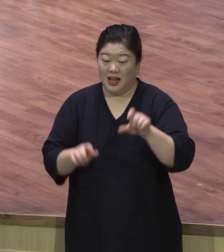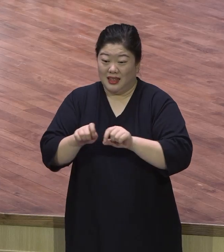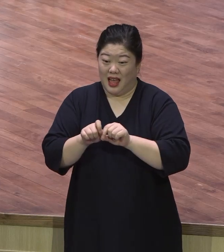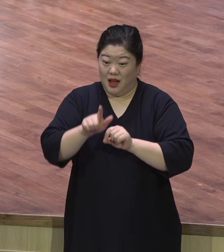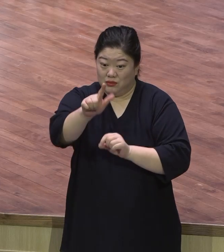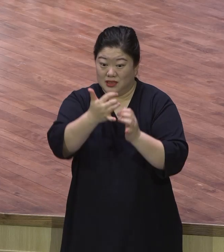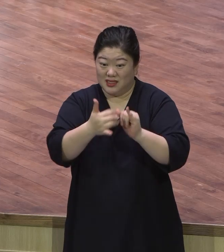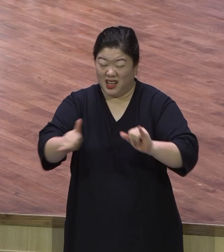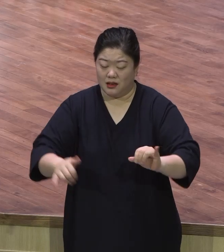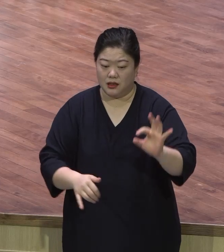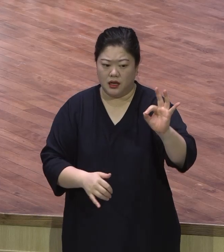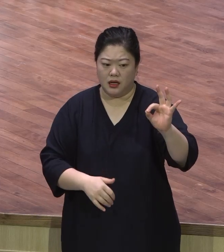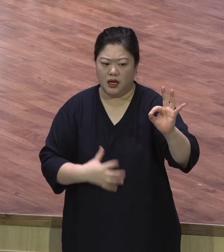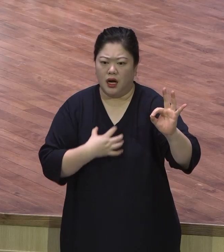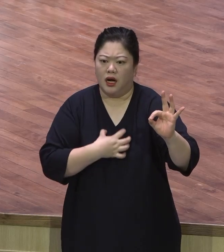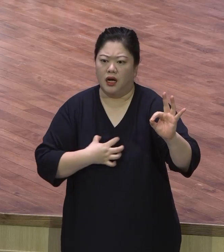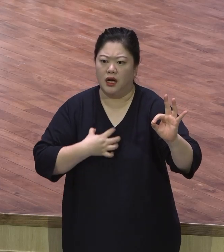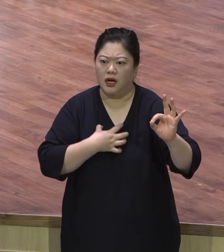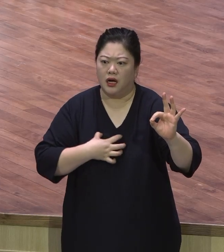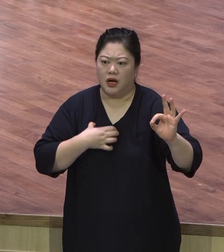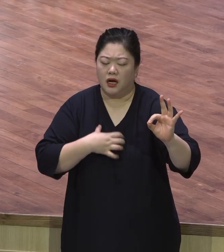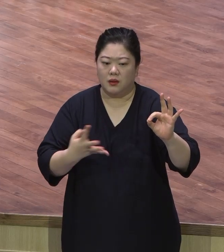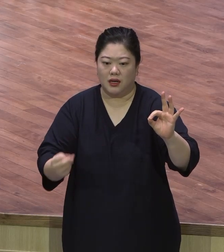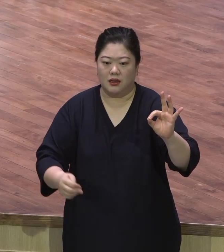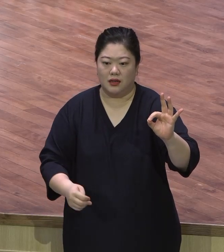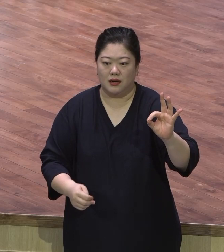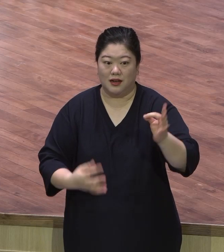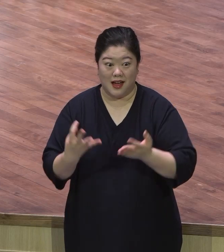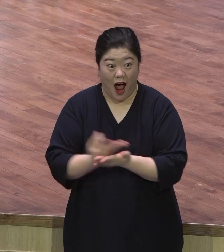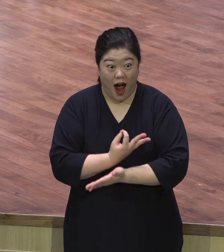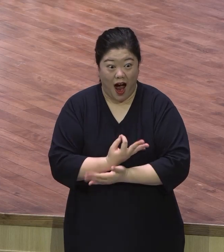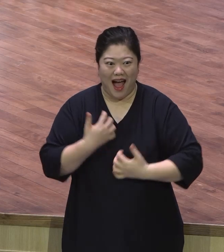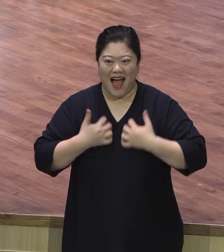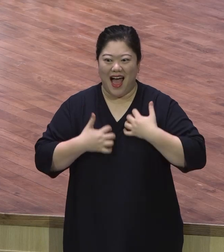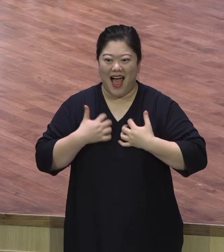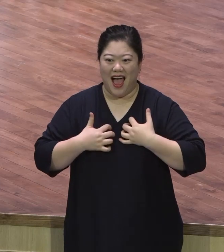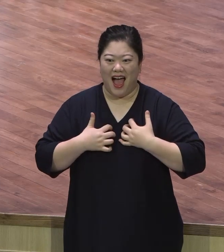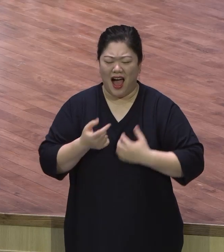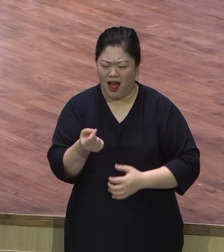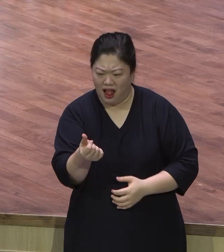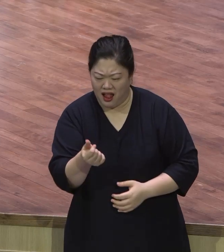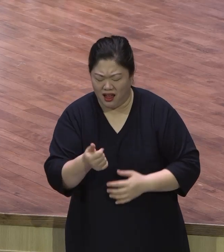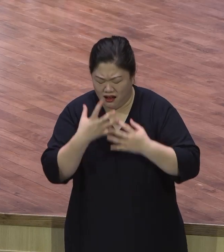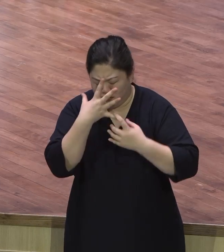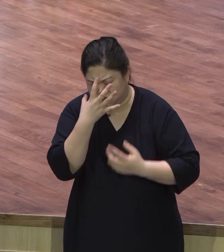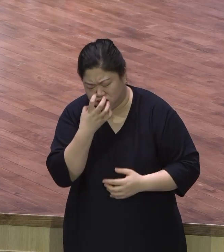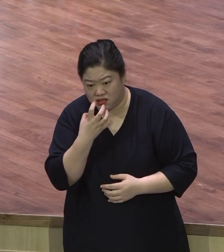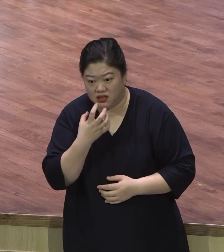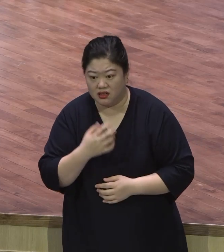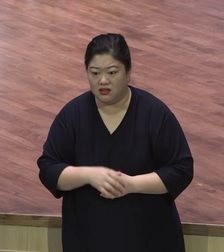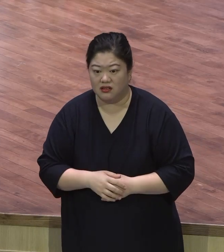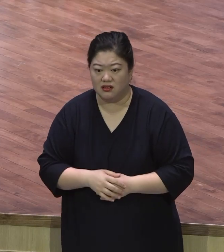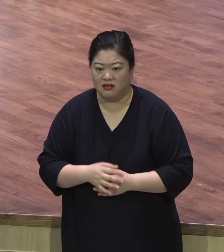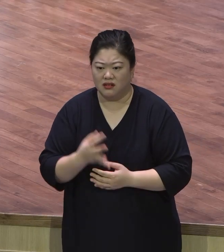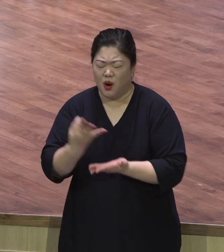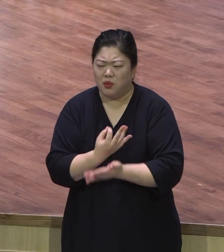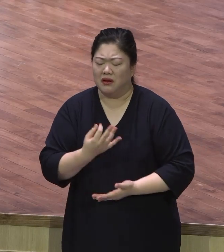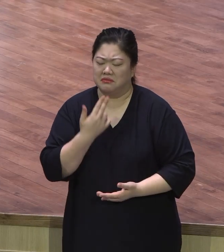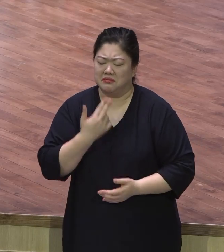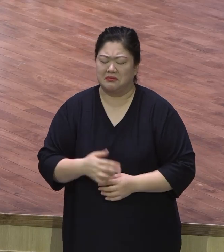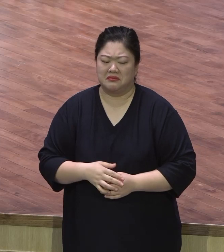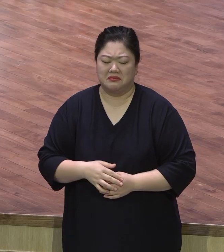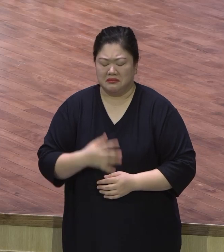일희일비하고 있어요. 돈, 돈 좀 있으면 어깨에 힘주고, 돈 없으면 힘이 쫙 빠져가지고